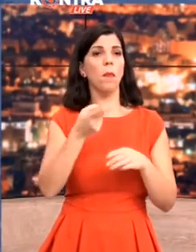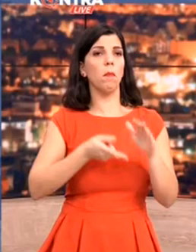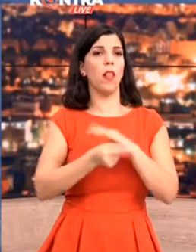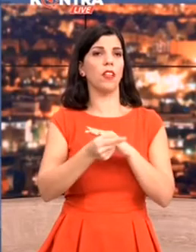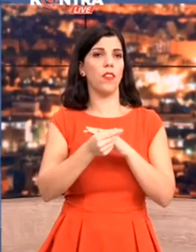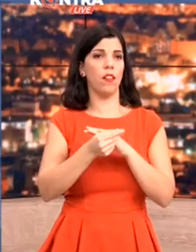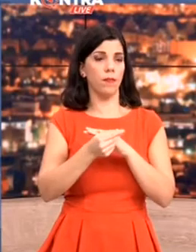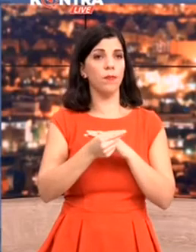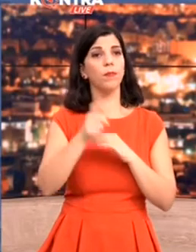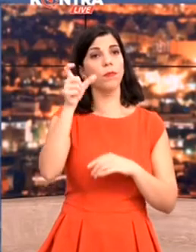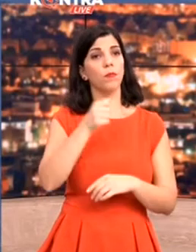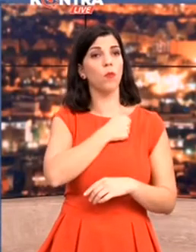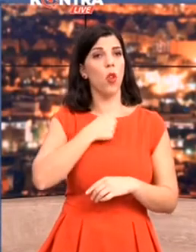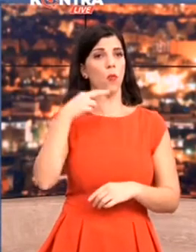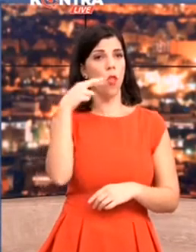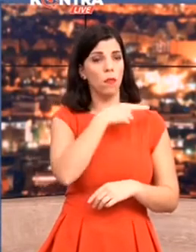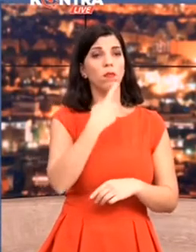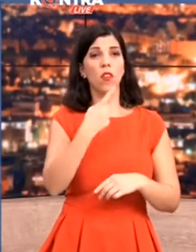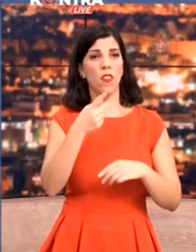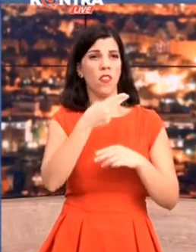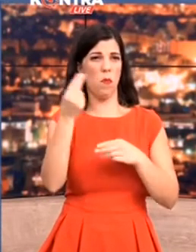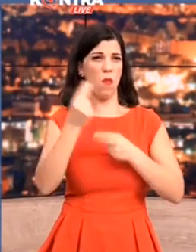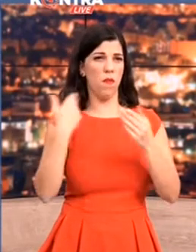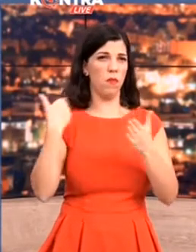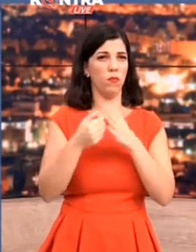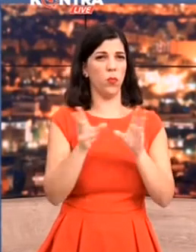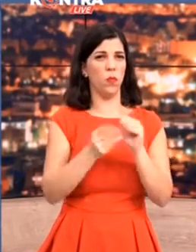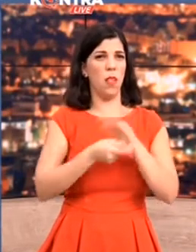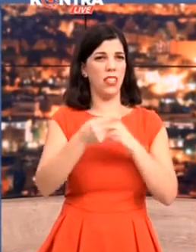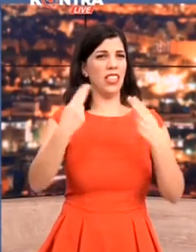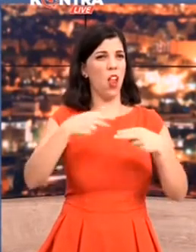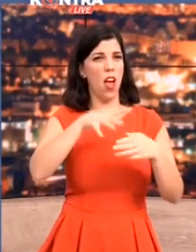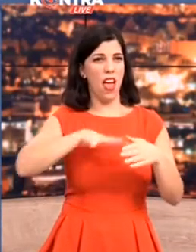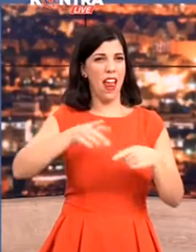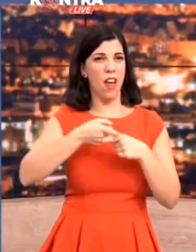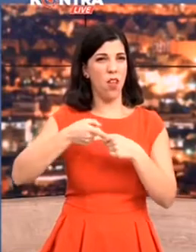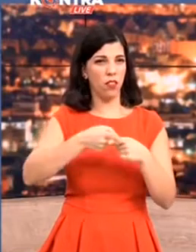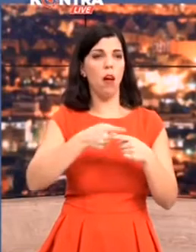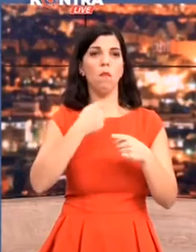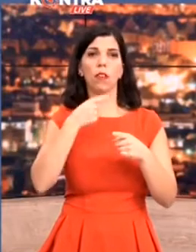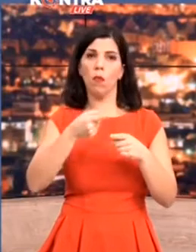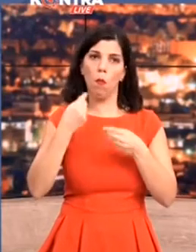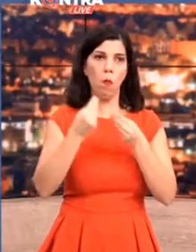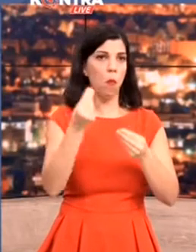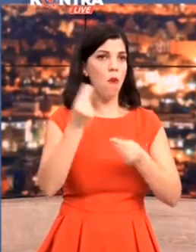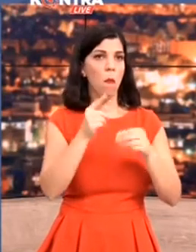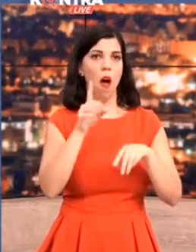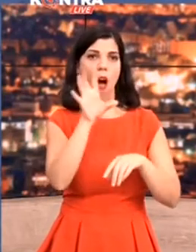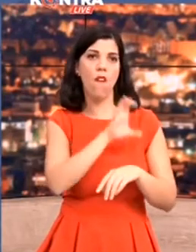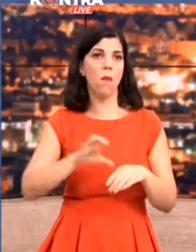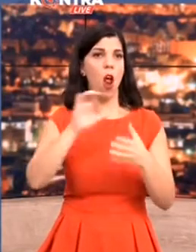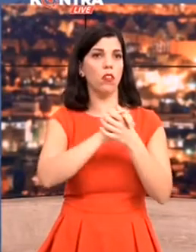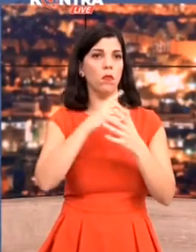με αφορμή το μεταναστευτικό. Ο Πολωνός Πρωθυπουργός δήλωσε πως η κρίση με τους μετανάστες στα σύνορα της Λευκορωσίας απειλεί